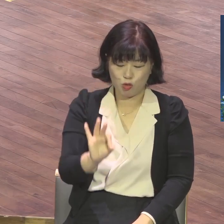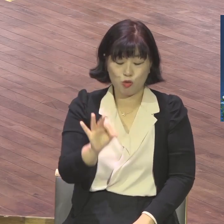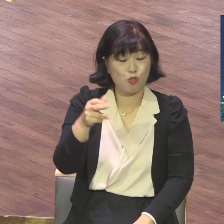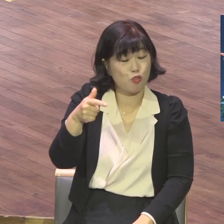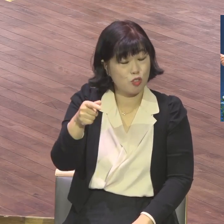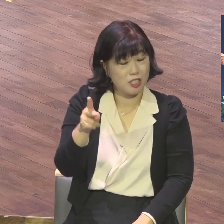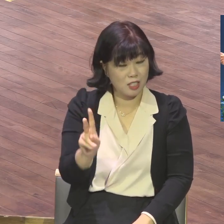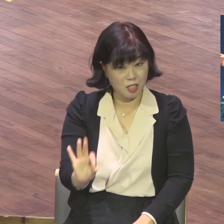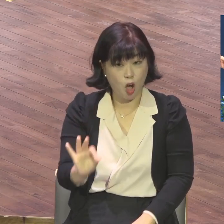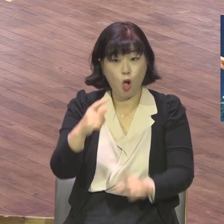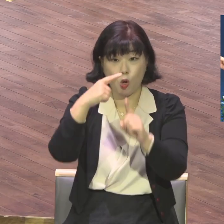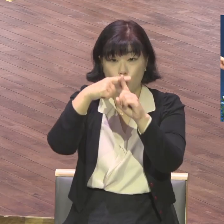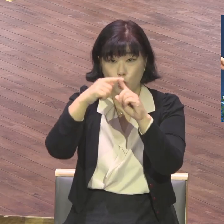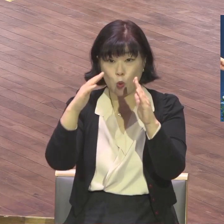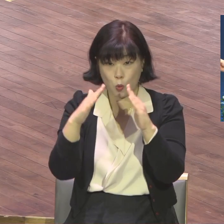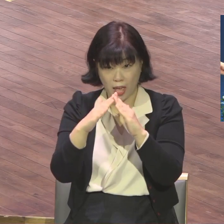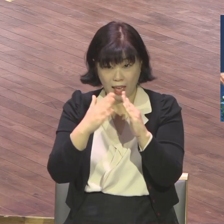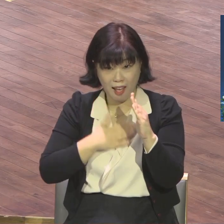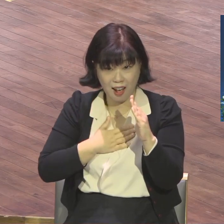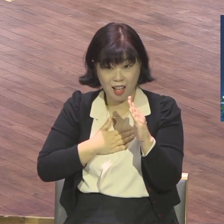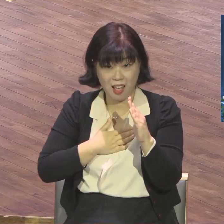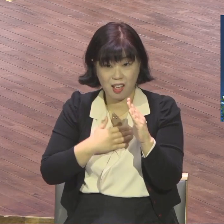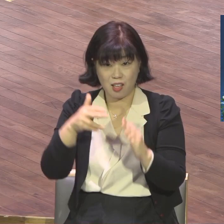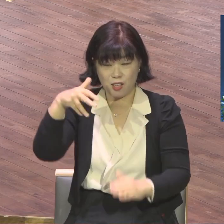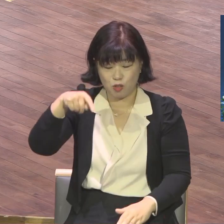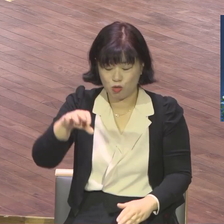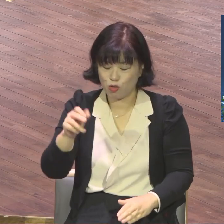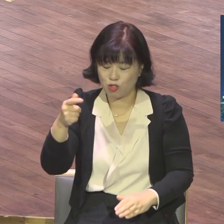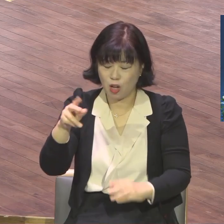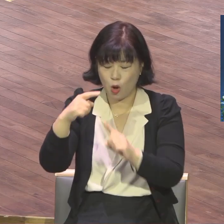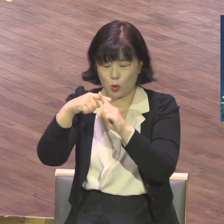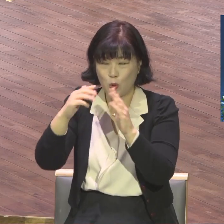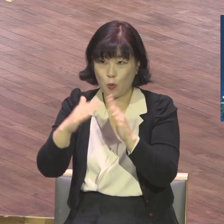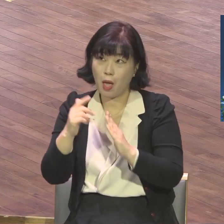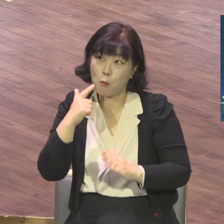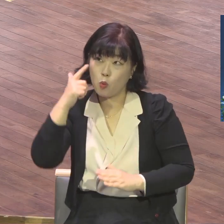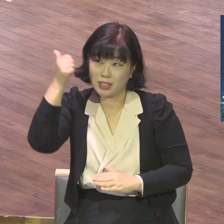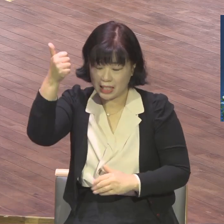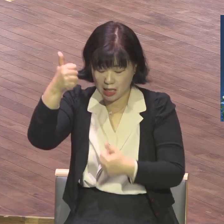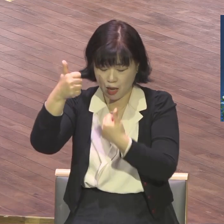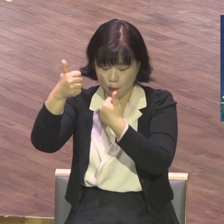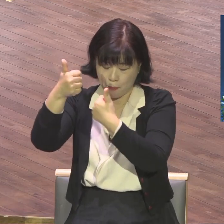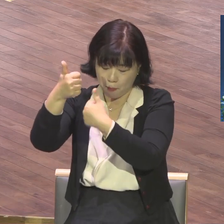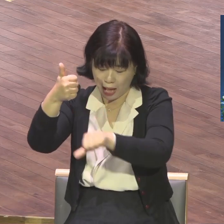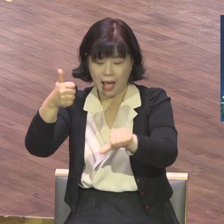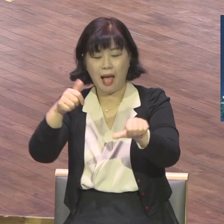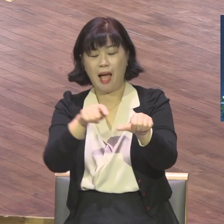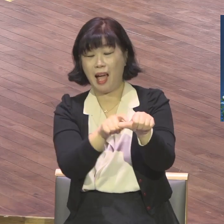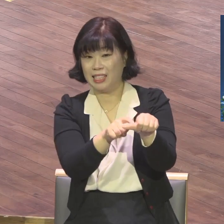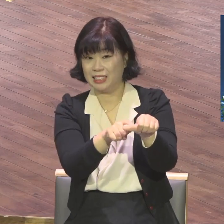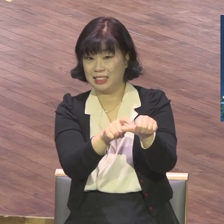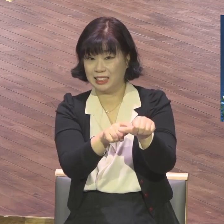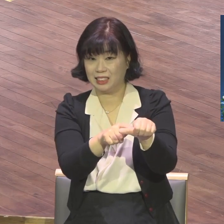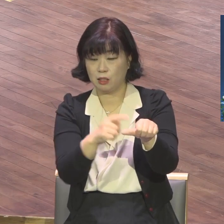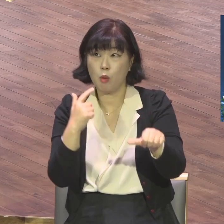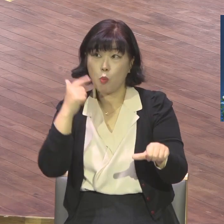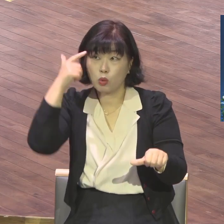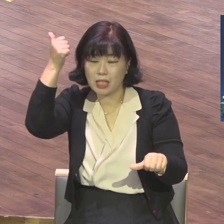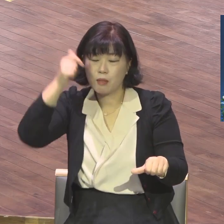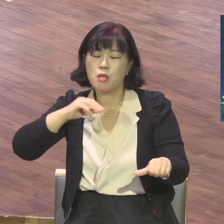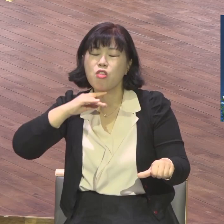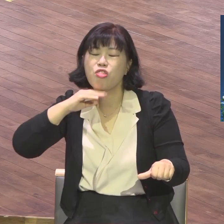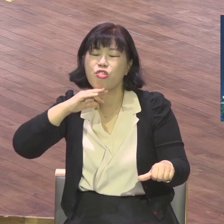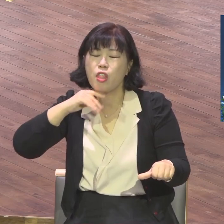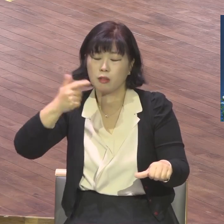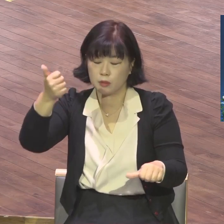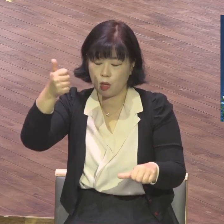아들이 쫓겨나가지고 왕성교회 가서 은퇴했어요. 은퇴를 하면서 법이니까 그렇게 은퇴를 했는데